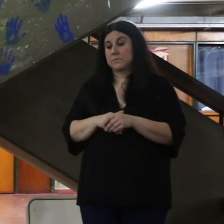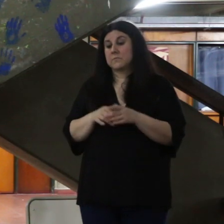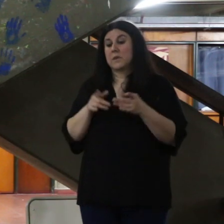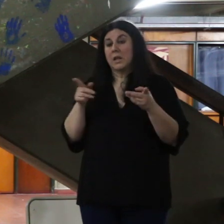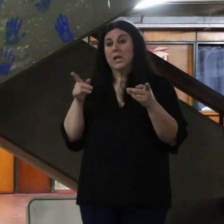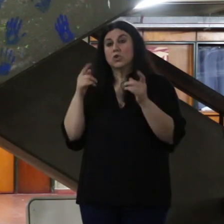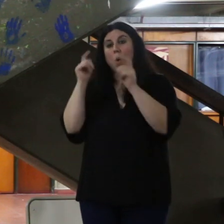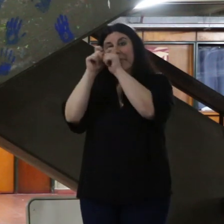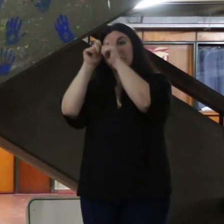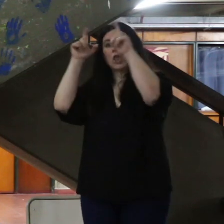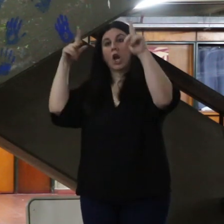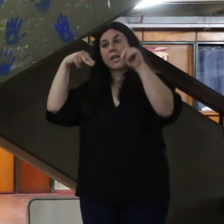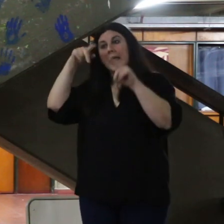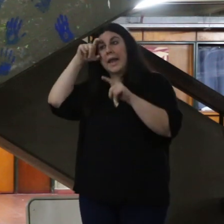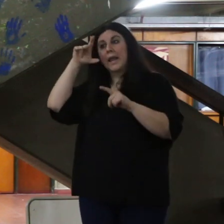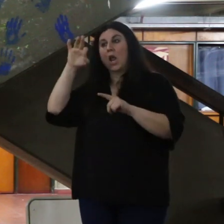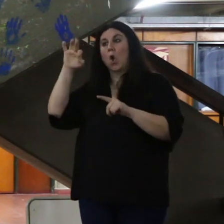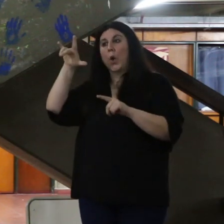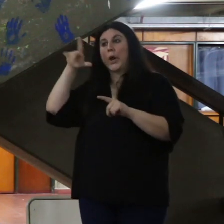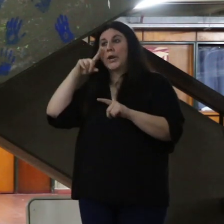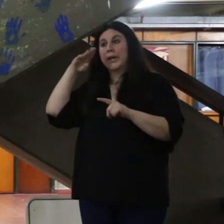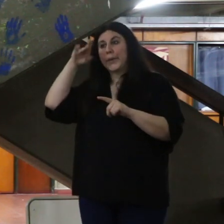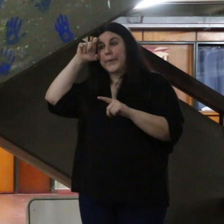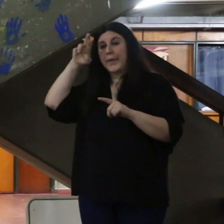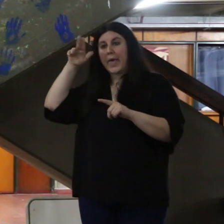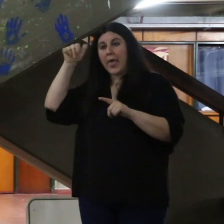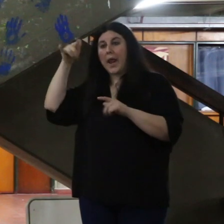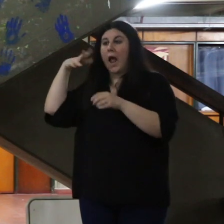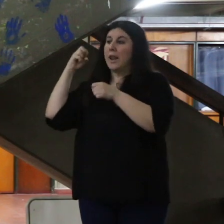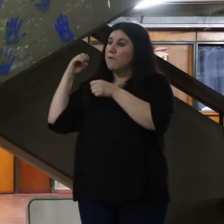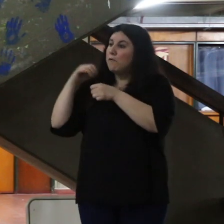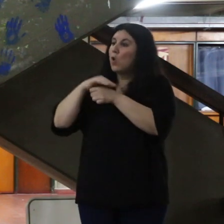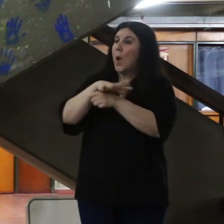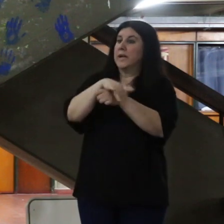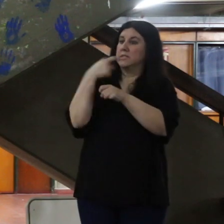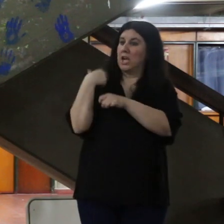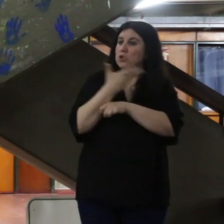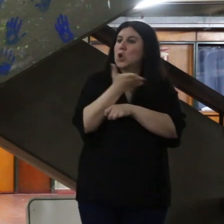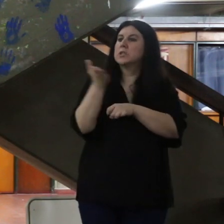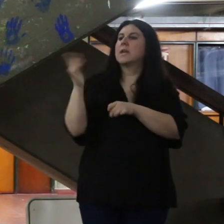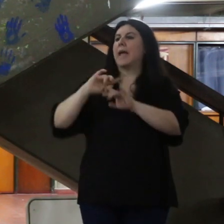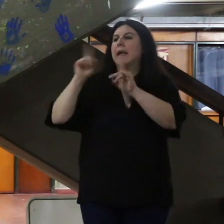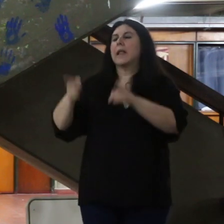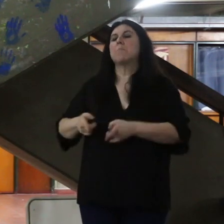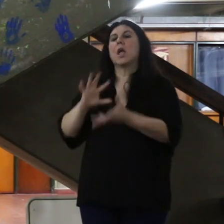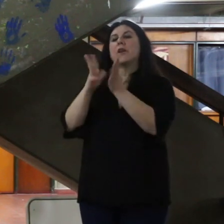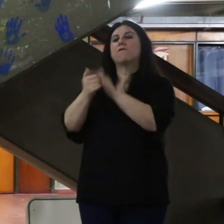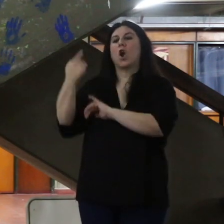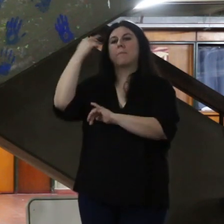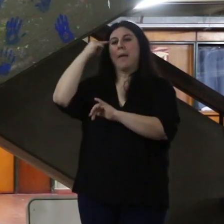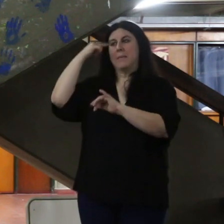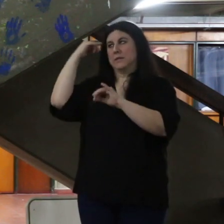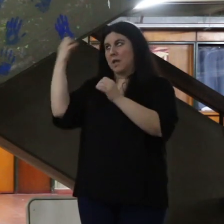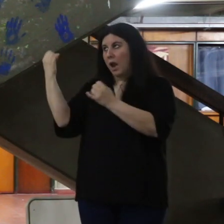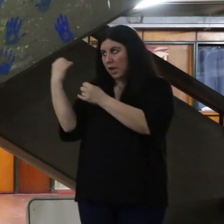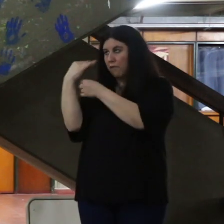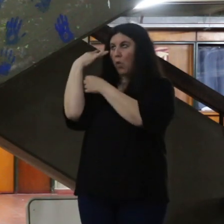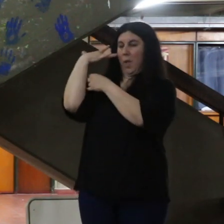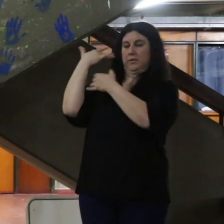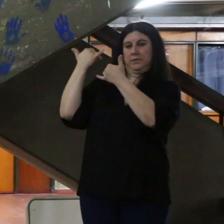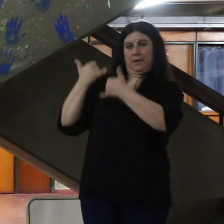incorporando, ¿sí?, en nuestra sociedad, pero también en las subjetividades, en nuestras